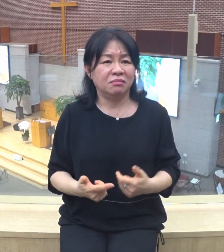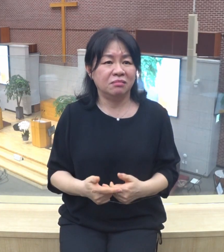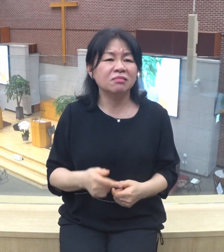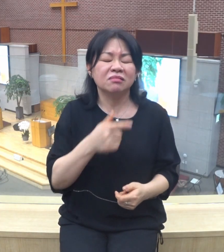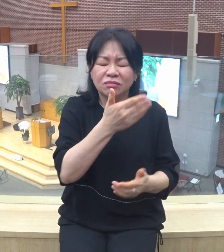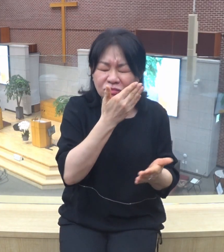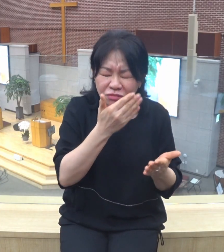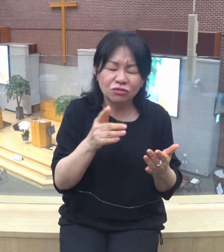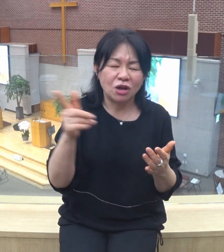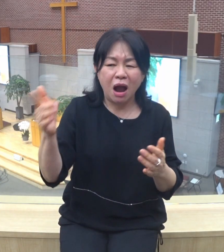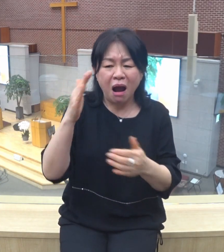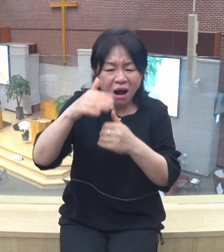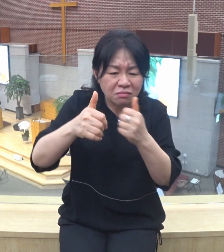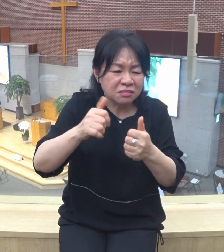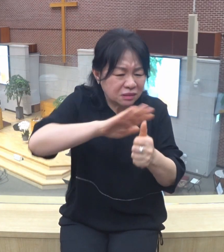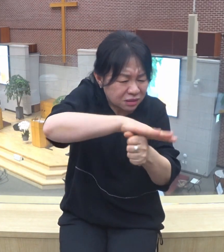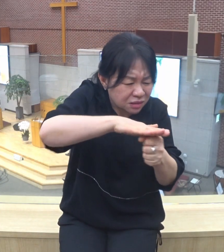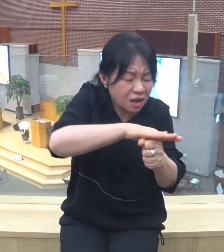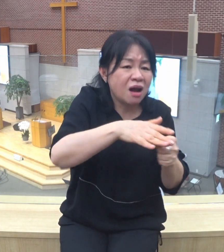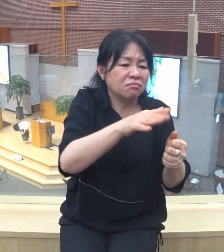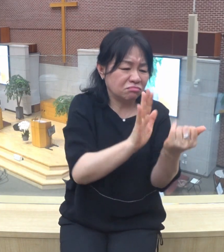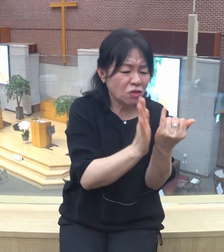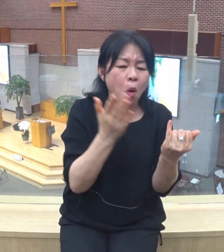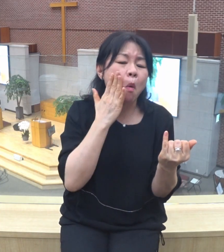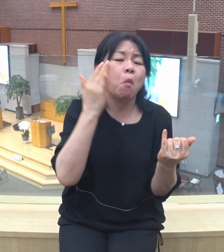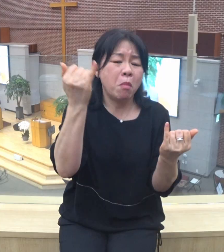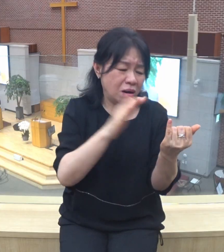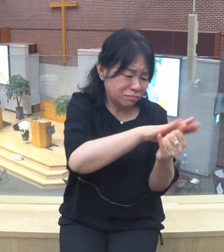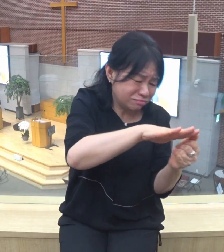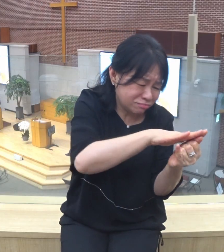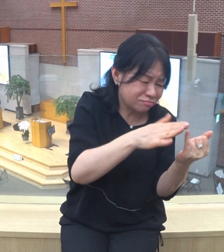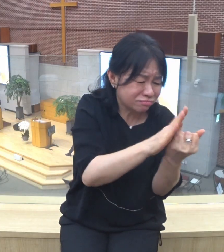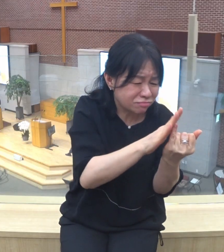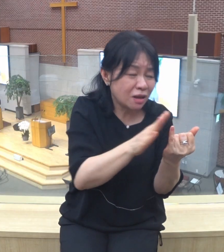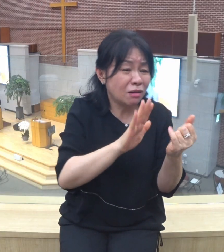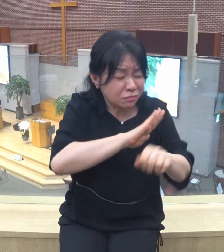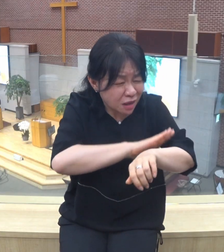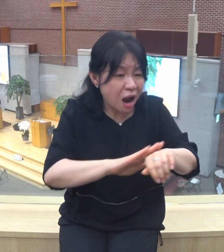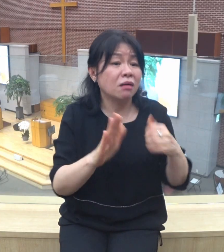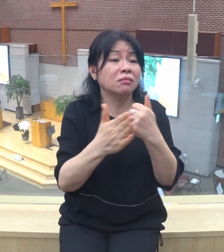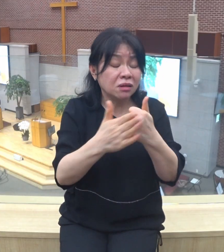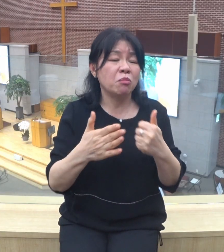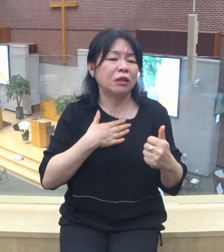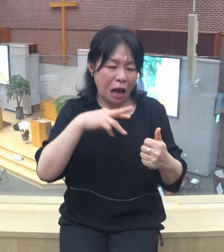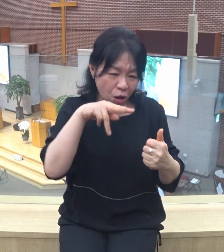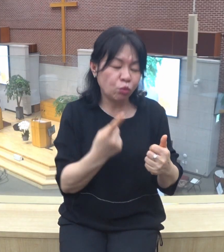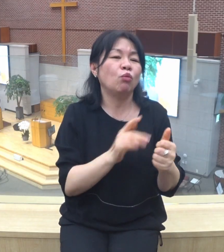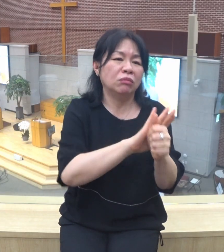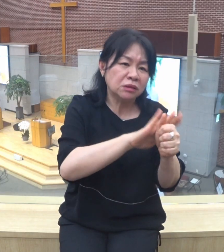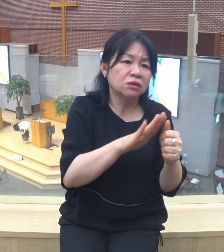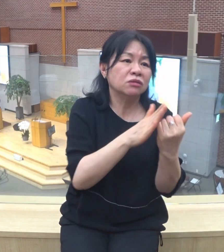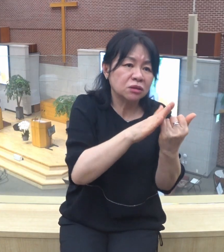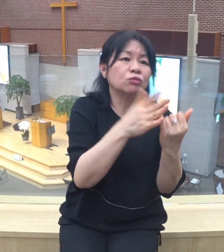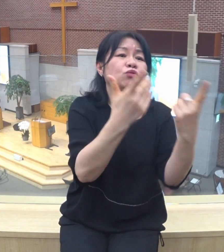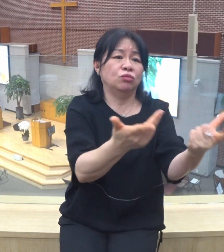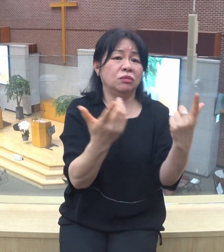보이는 것입니다. 하물며 하늘의 하나님께서 자녀의 우리들을 어떠한 눈으로